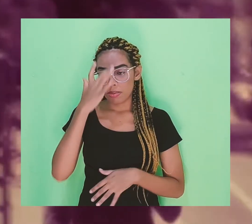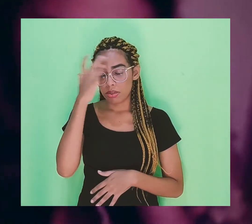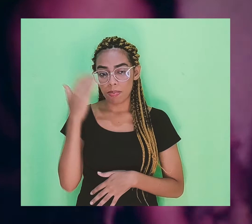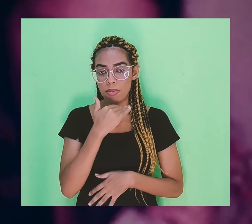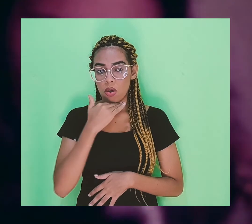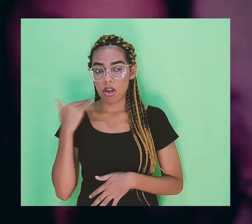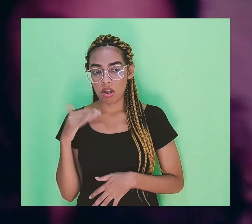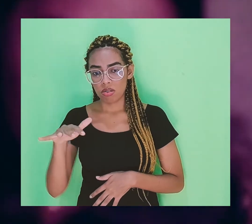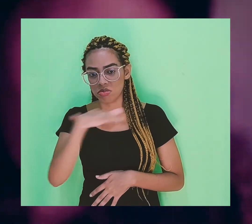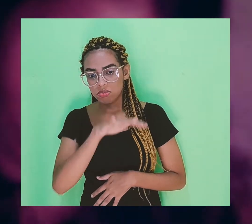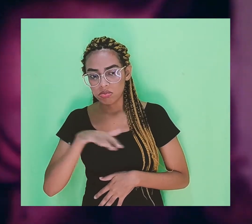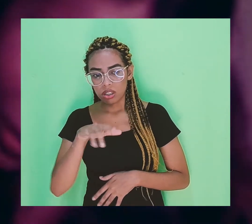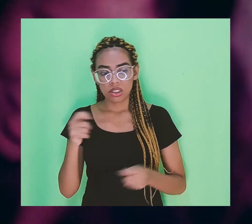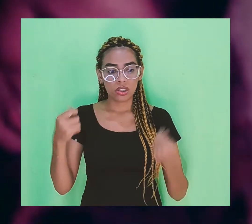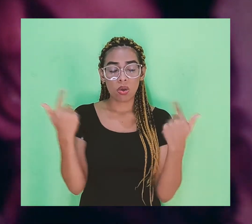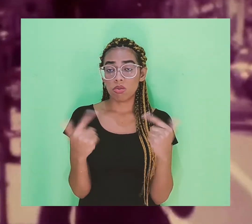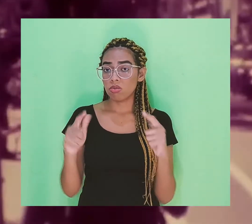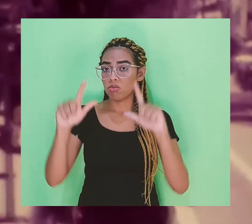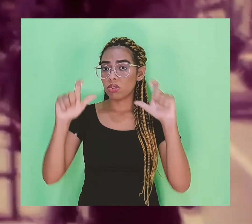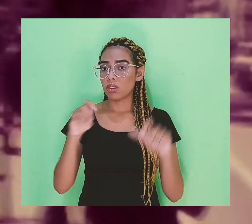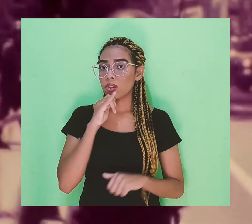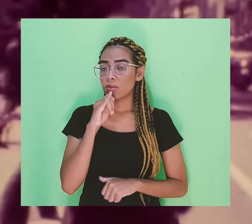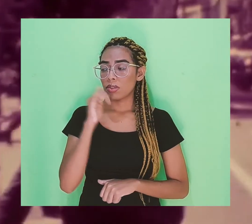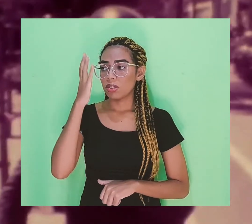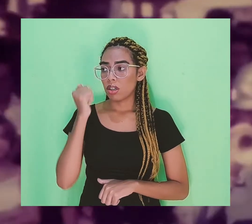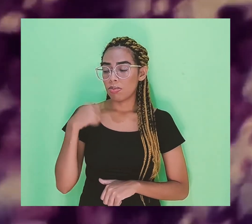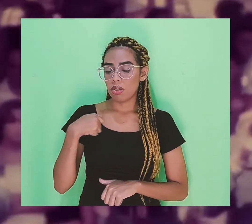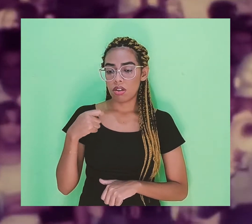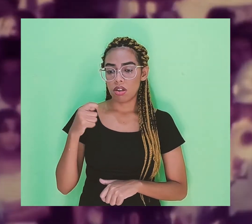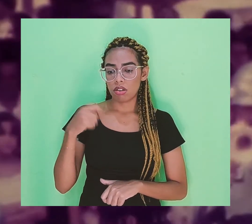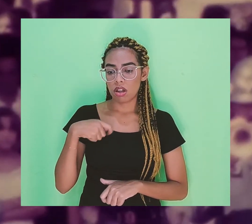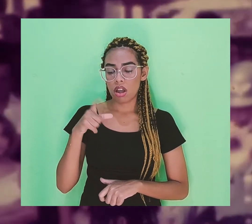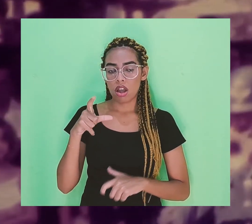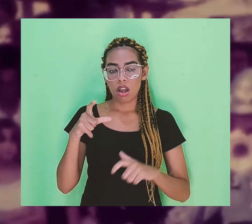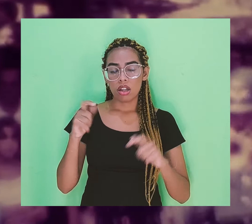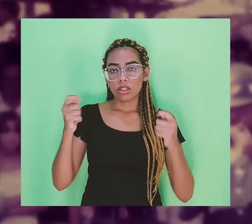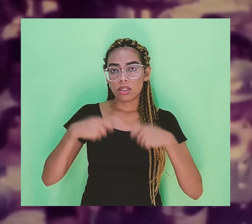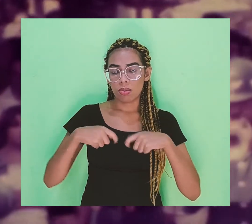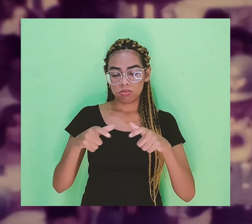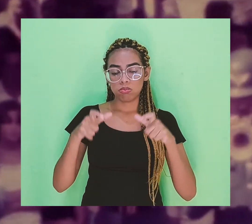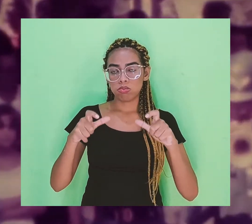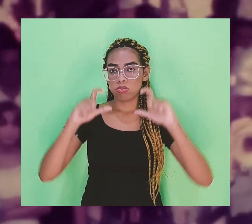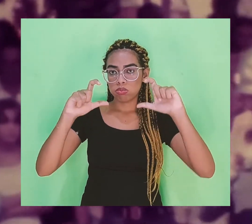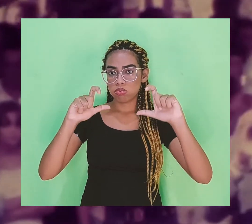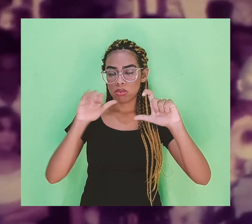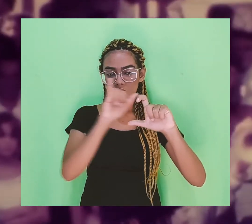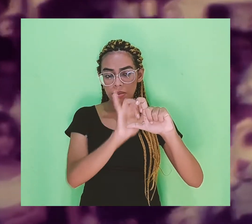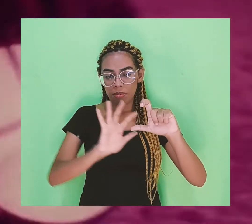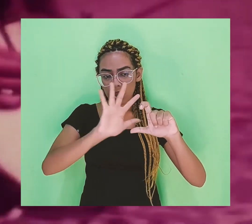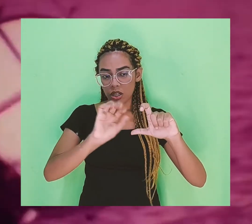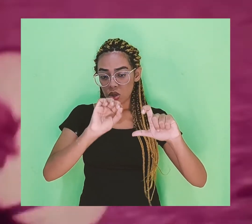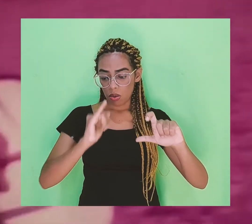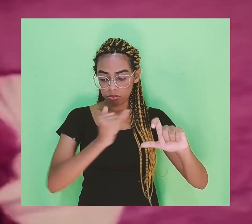fotografia, né? Sim. Sabe aquela fotografia que as famílias geralmente fazem para colocar no santinho ou colocar na